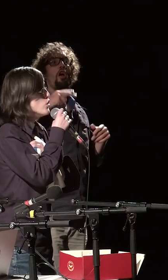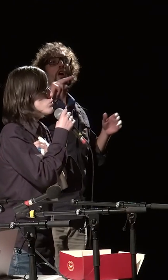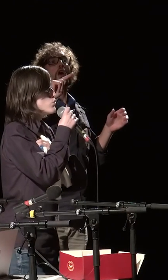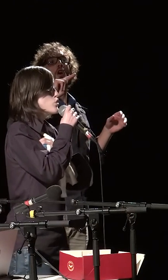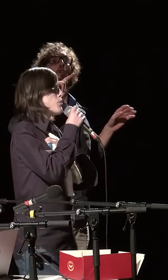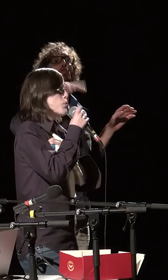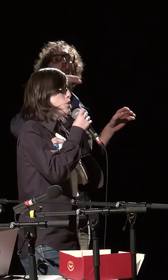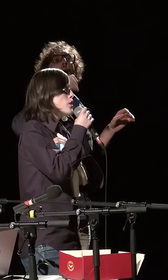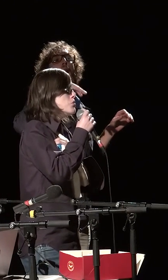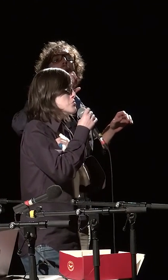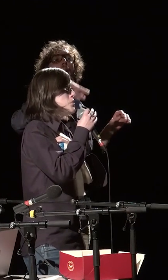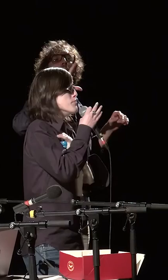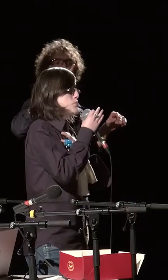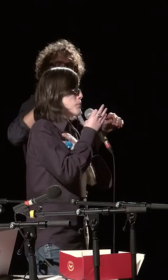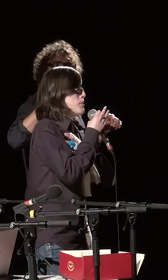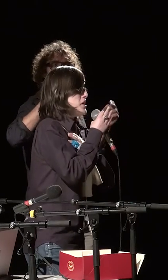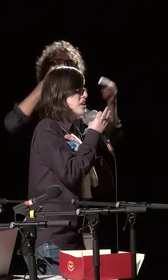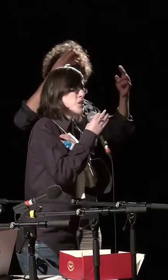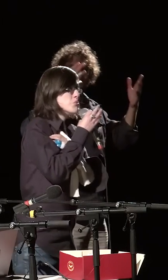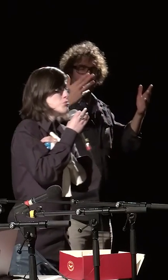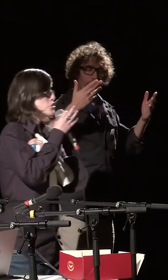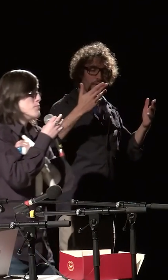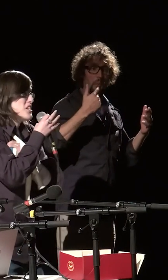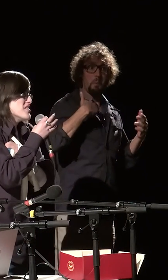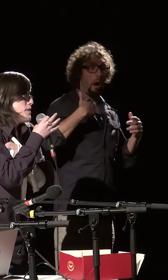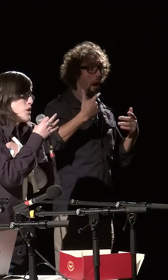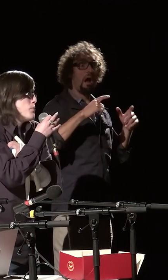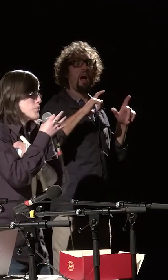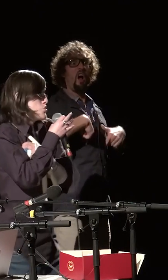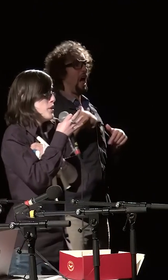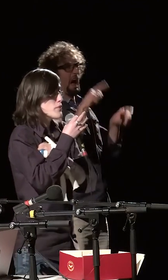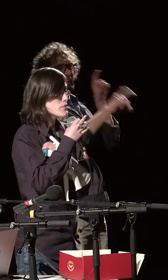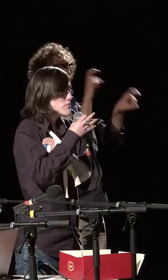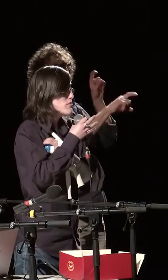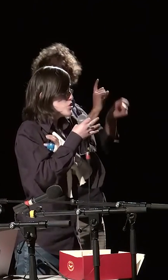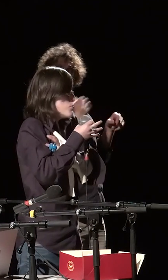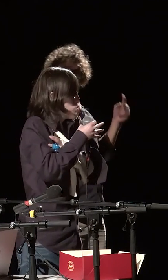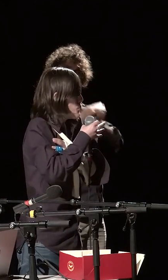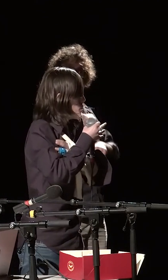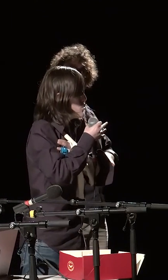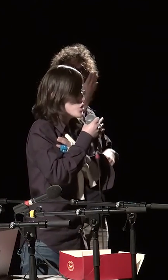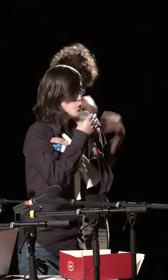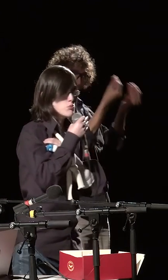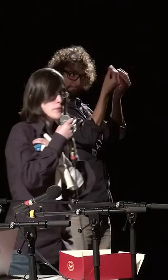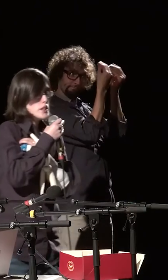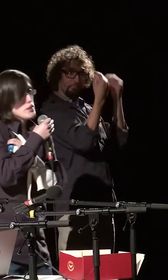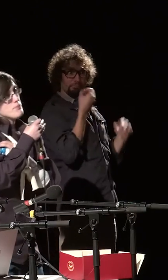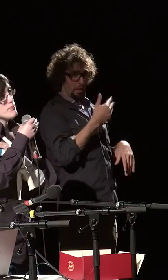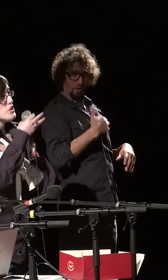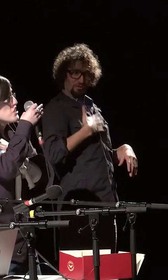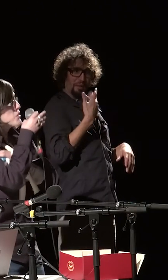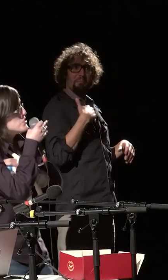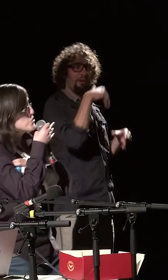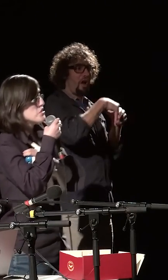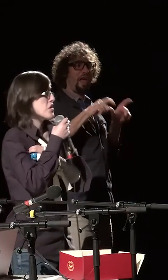j'aime bien l'école et donc du coup je suis un pur produit de l'école, du coup moi ça me pose pas de problème d'aller à l'école, du coup bon, j'aime bien ce système quelque part parce que je suis bien sur les bancs de l'école, c'est chaud et tout,